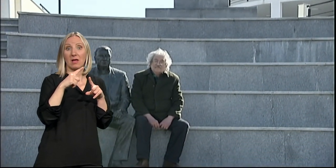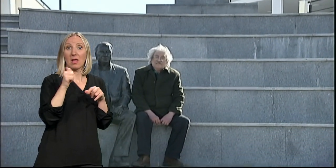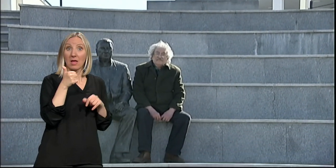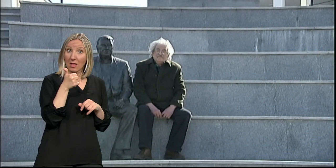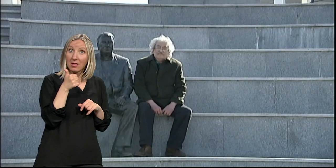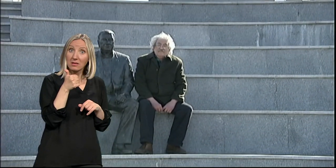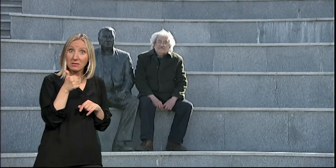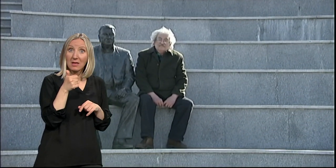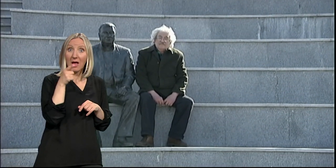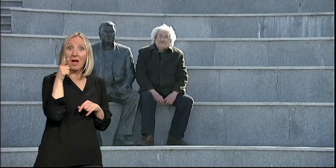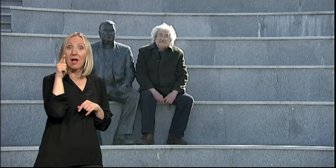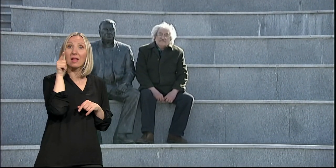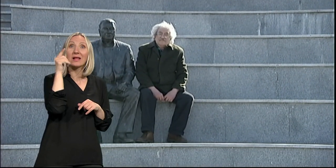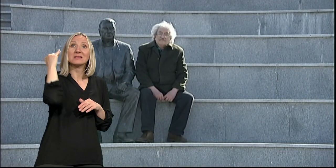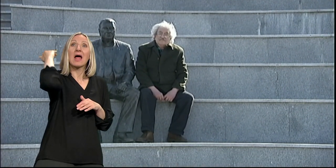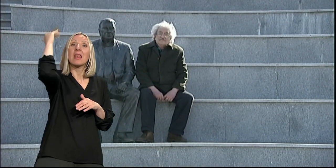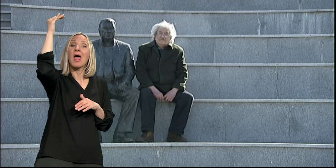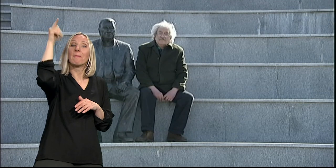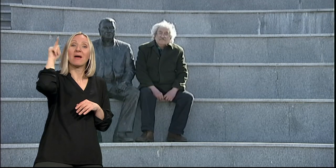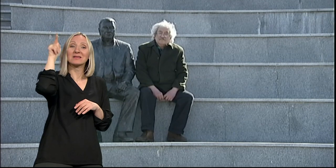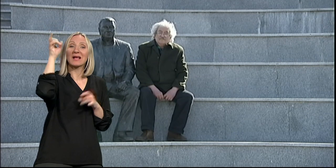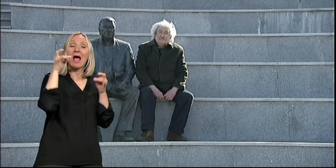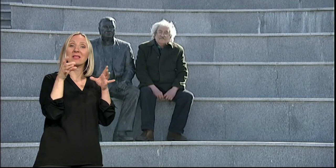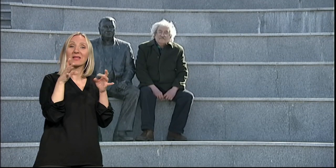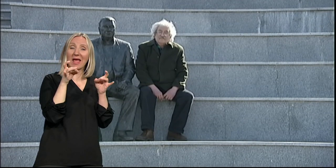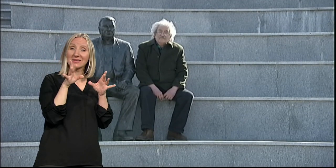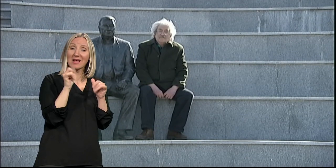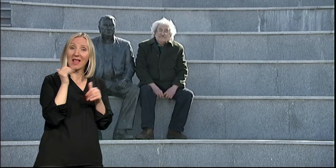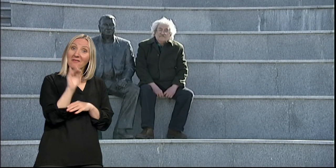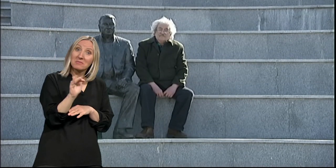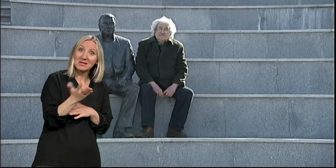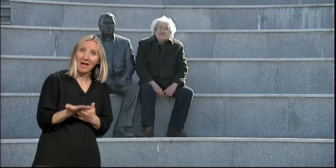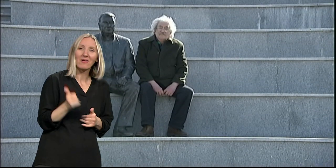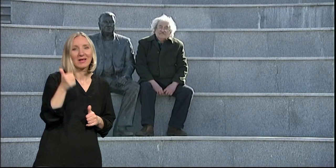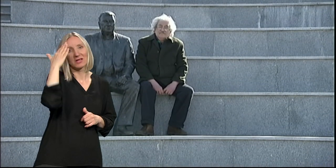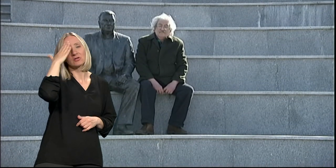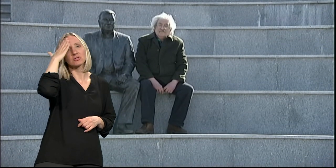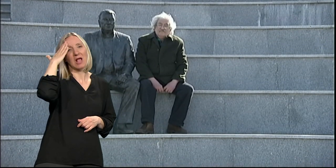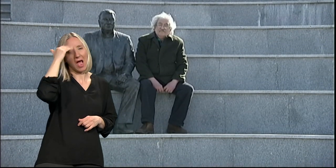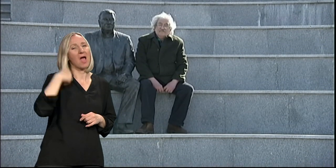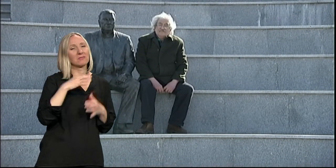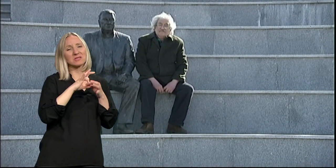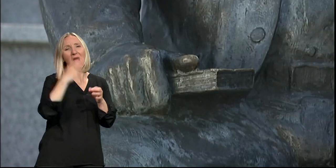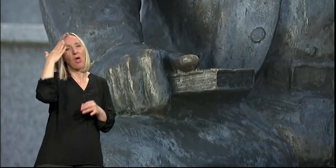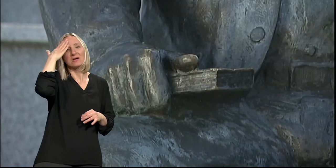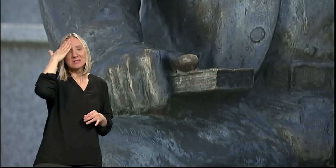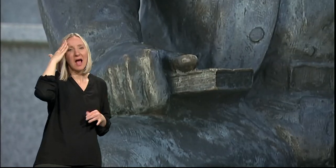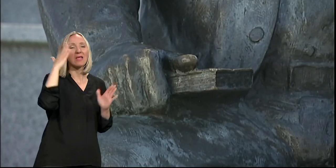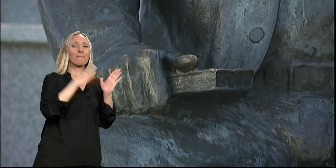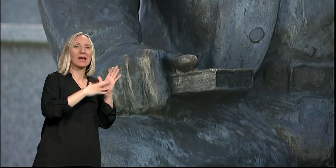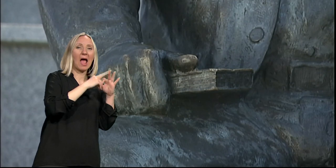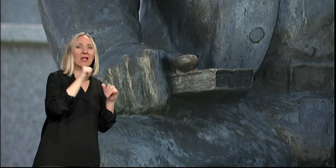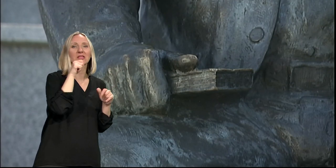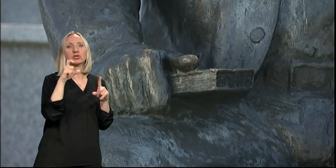nema, javio sa te nebeske adrese? Je, u snovima. Mislim, to, u snovima se pojavljuje i Duško i Mika